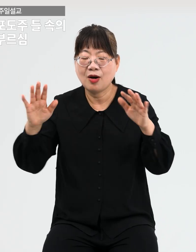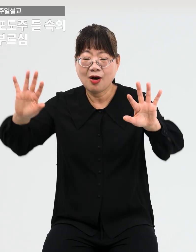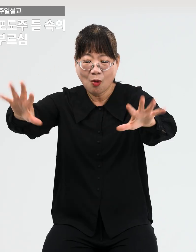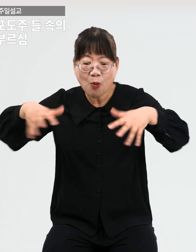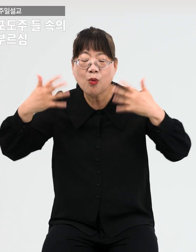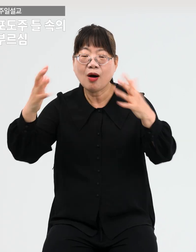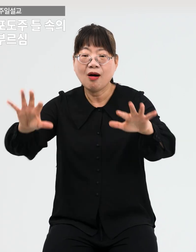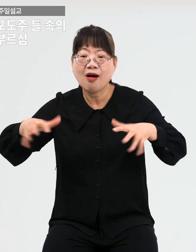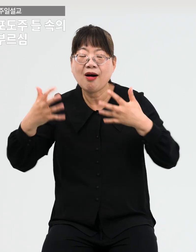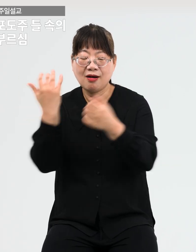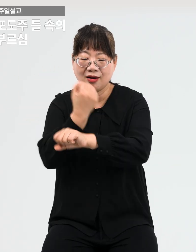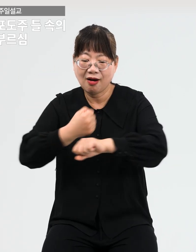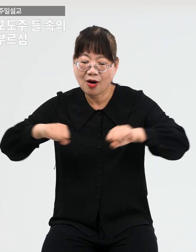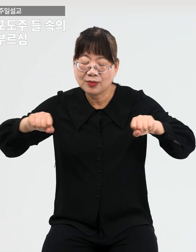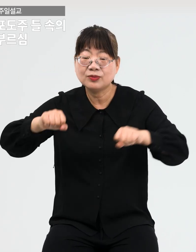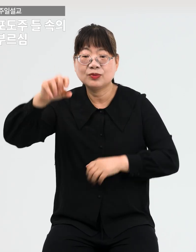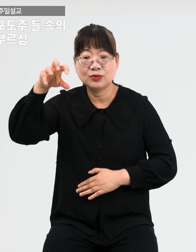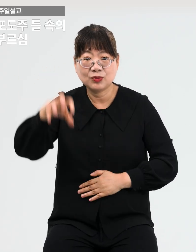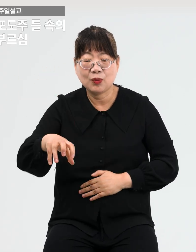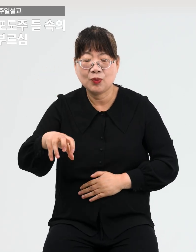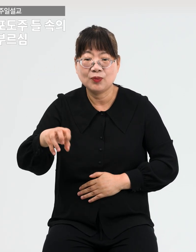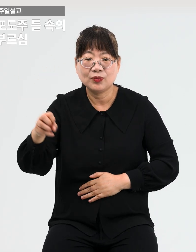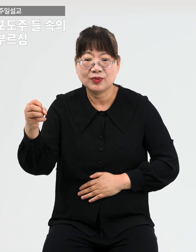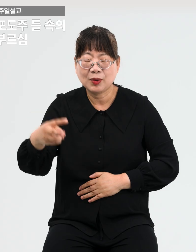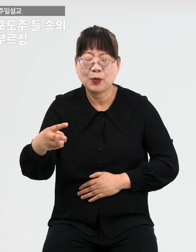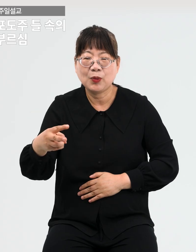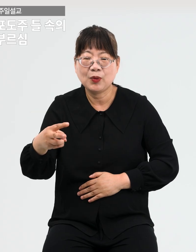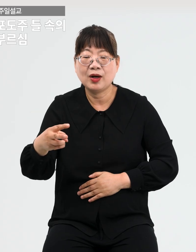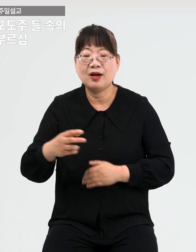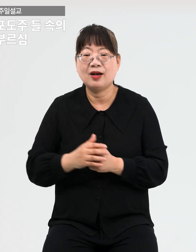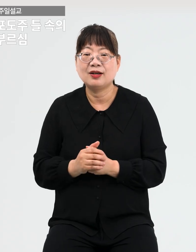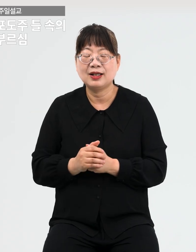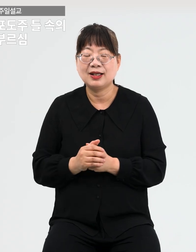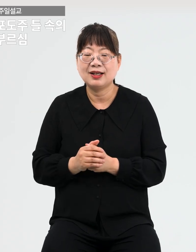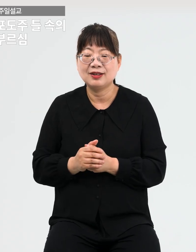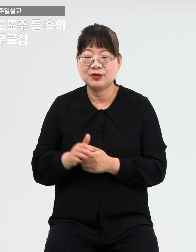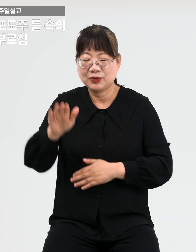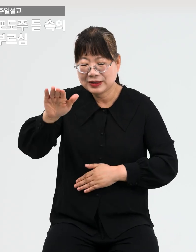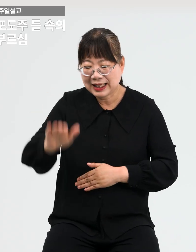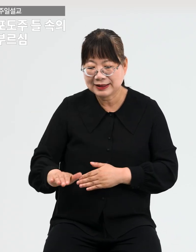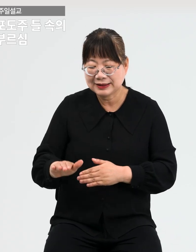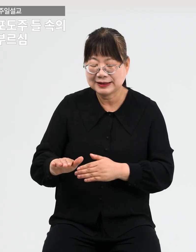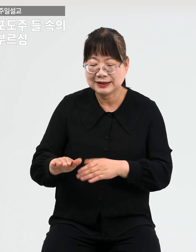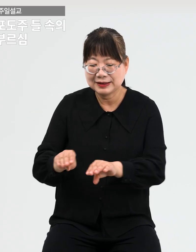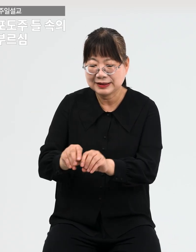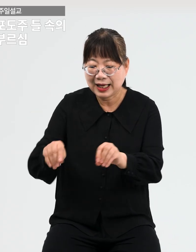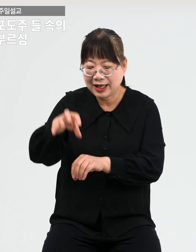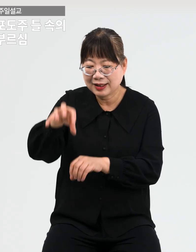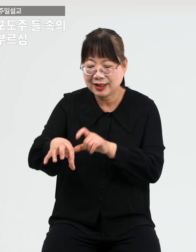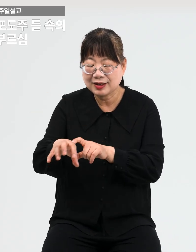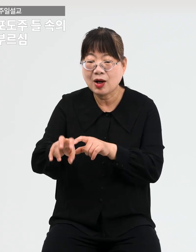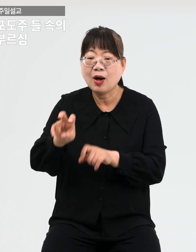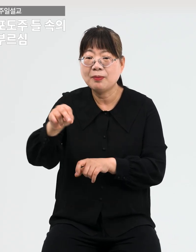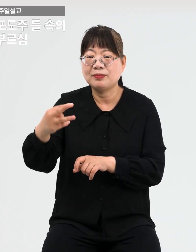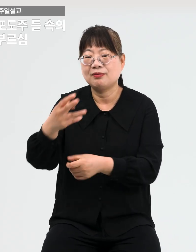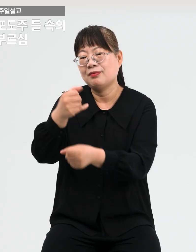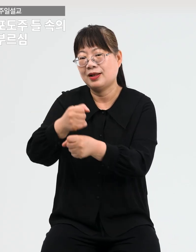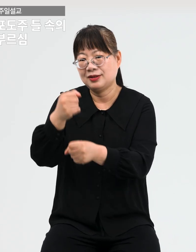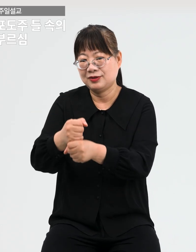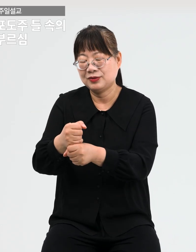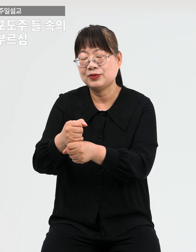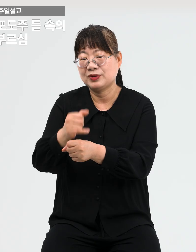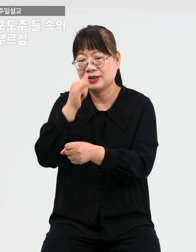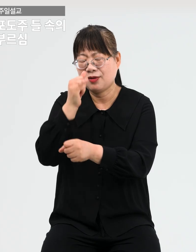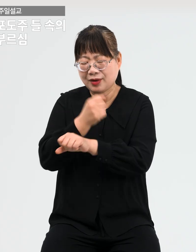불어오는 넓은 마당이나 나적한 둔덕에서 밀타작을 하도록 되어 있습니다.